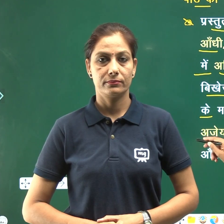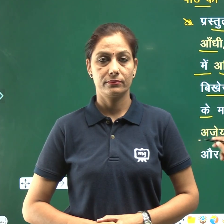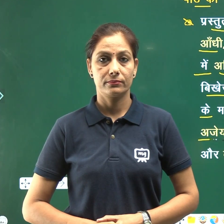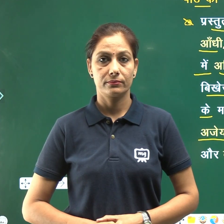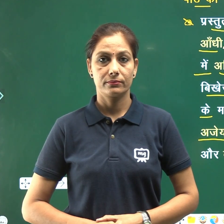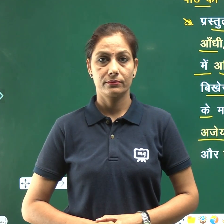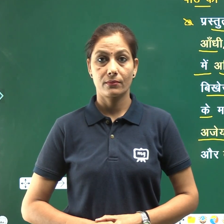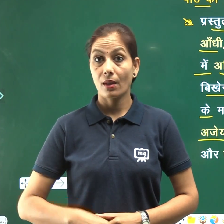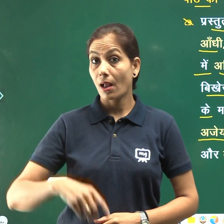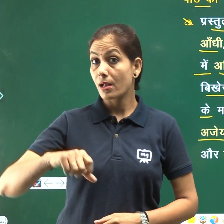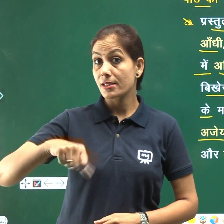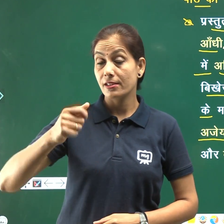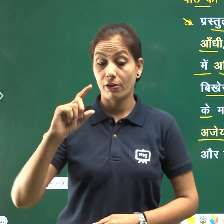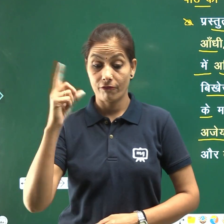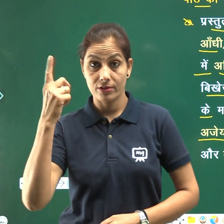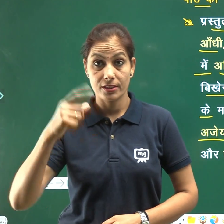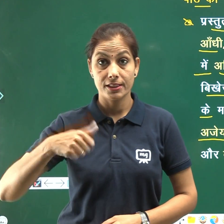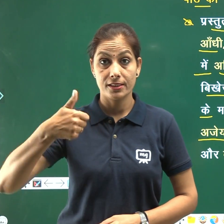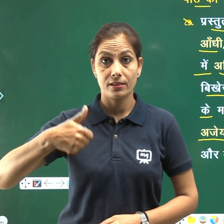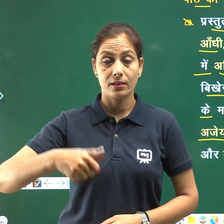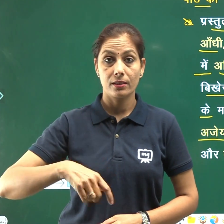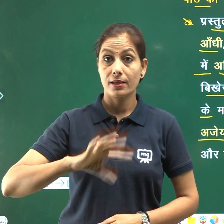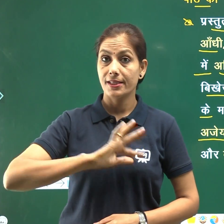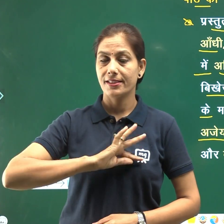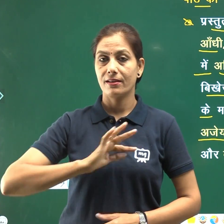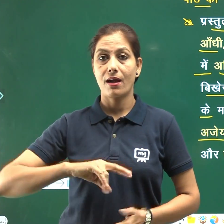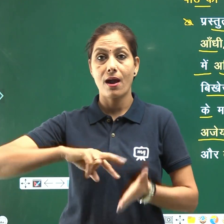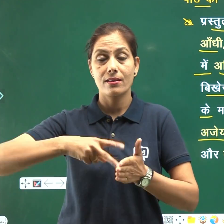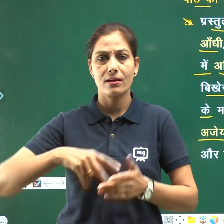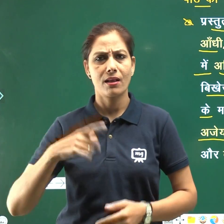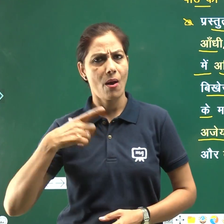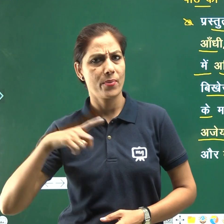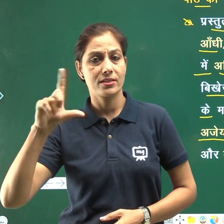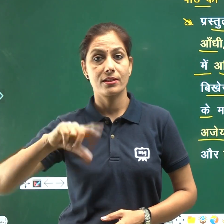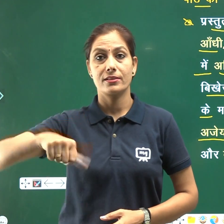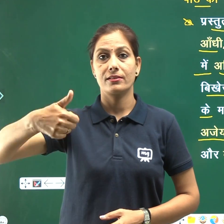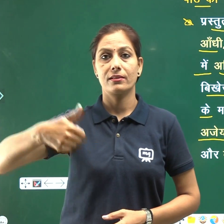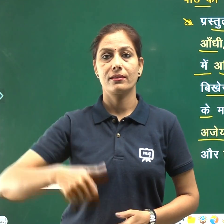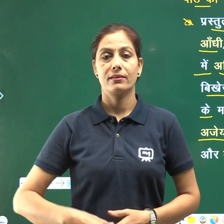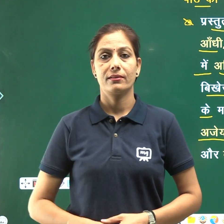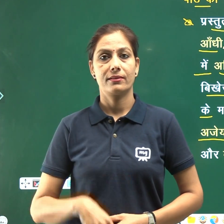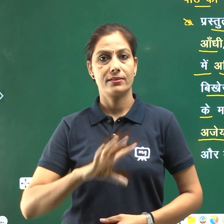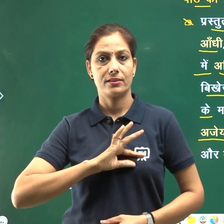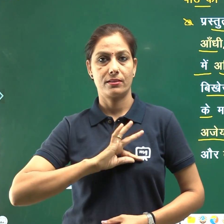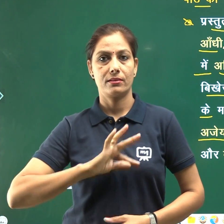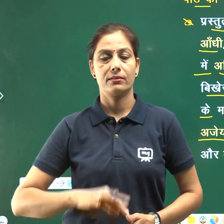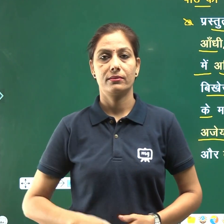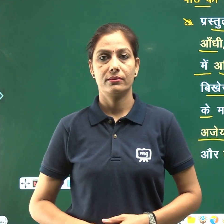अजेय जिजीविषा अर्थात हमेशा जीतने की इच्छा,